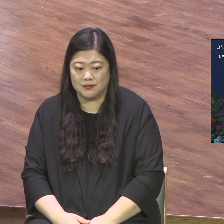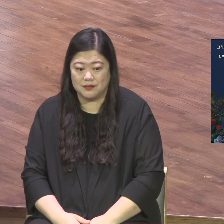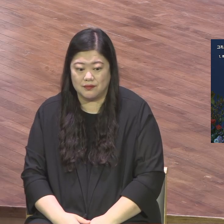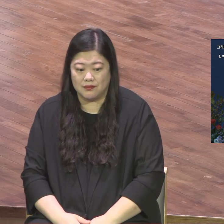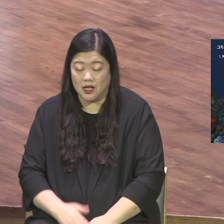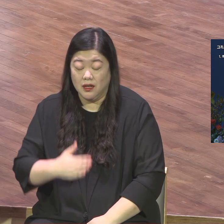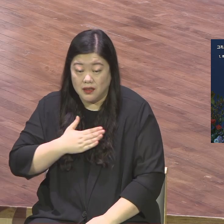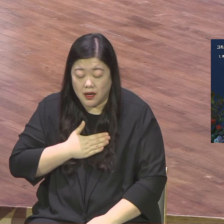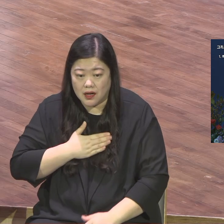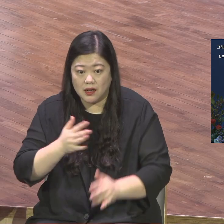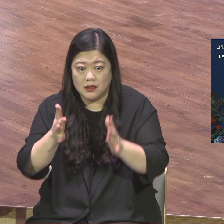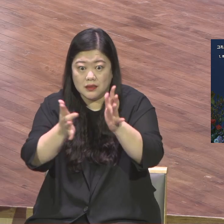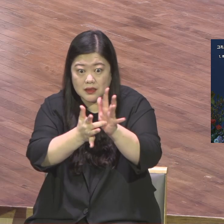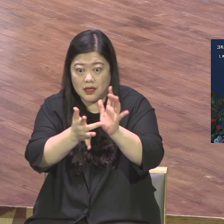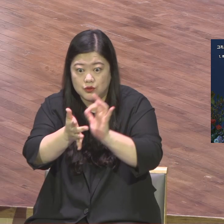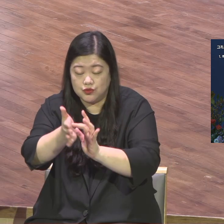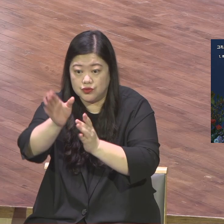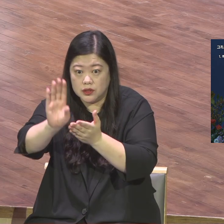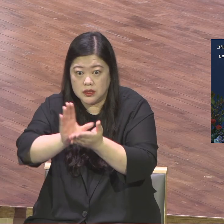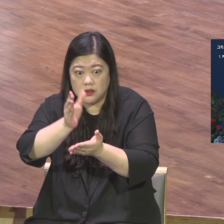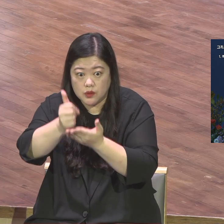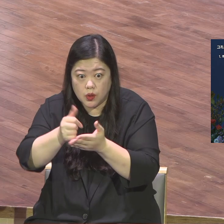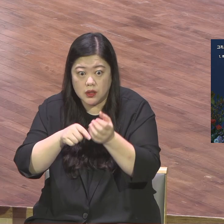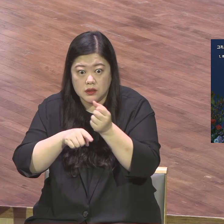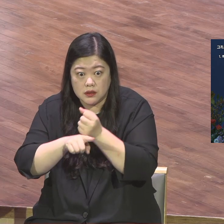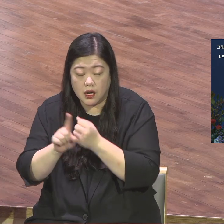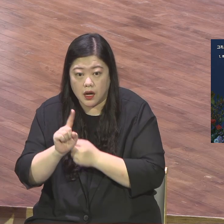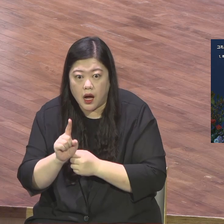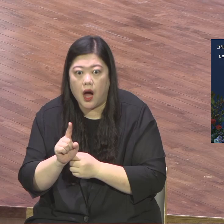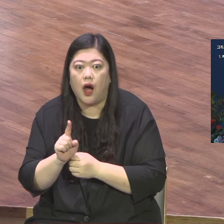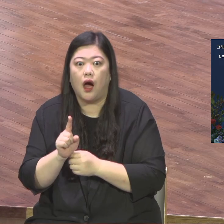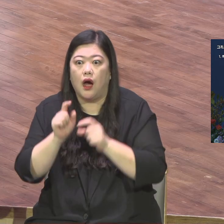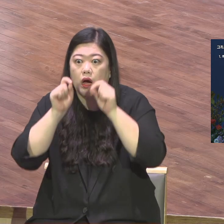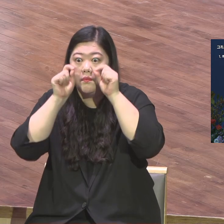여시고 내 마음을 여시고 내 생각을 여시사 이